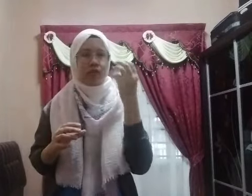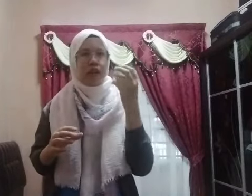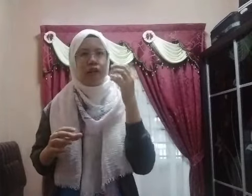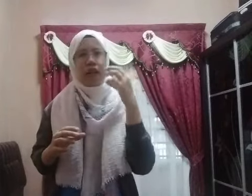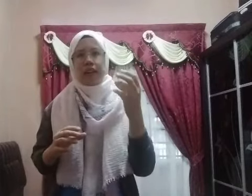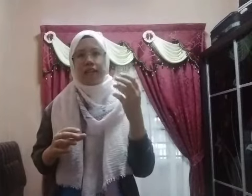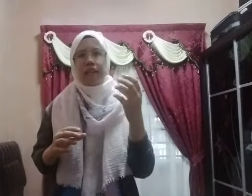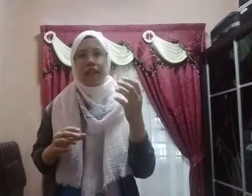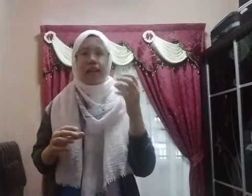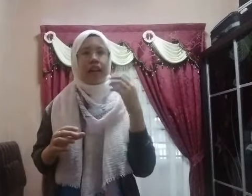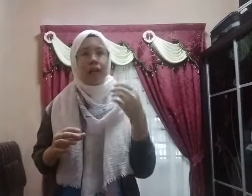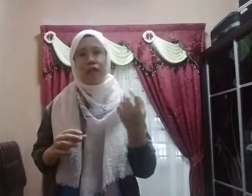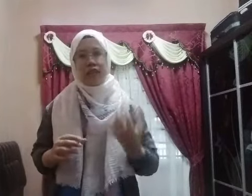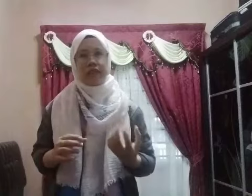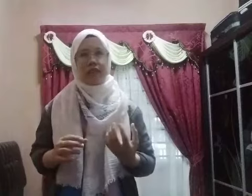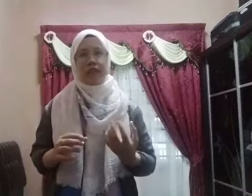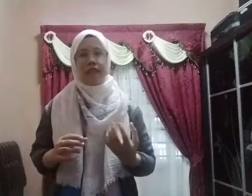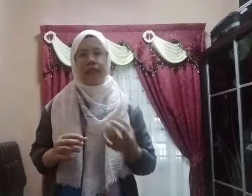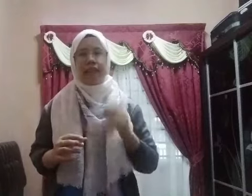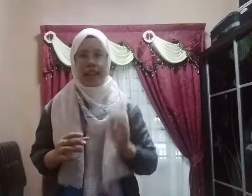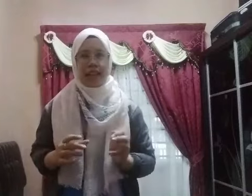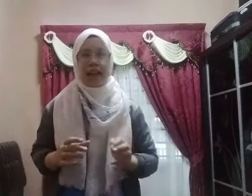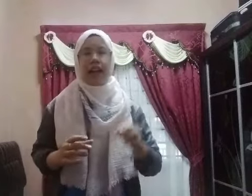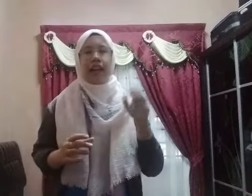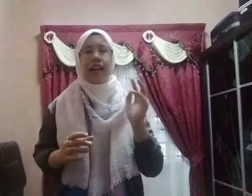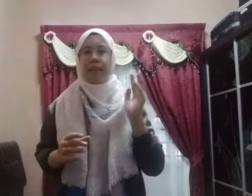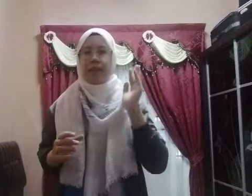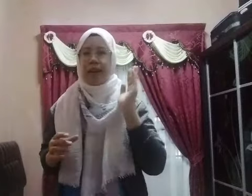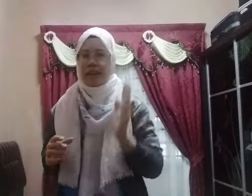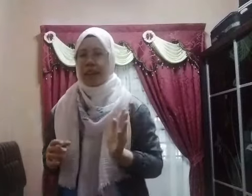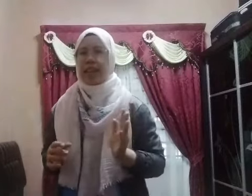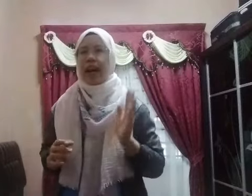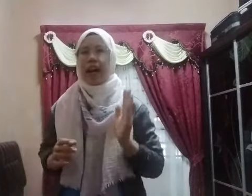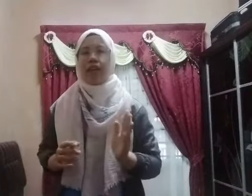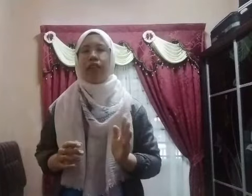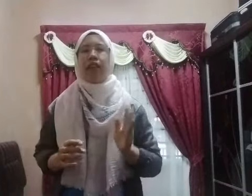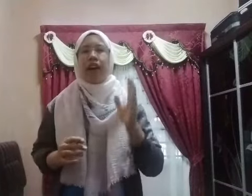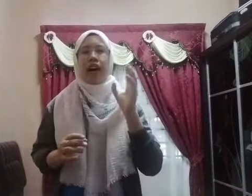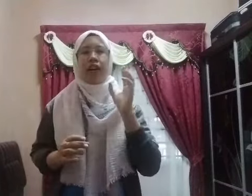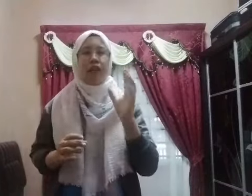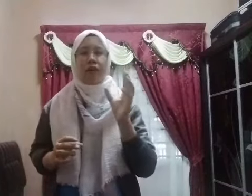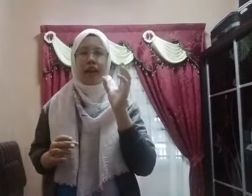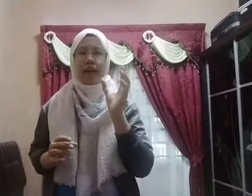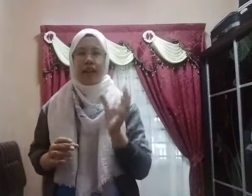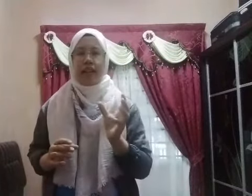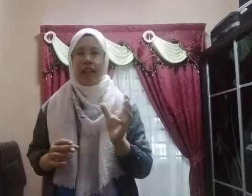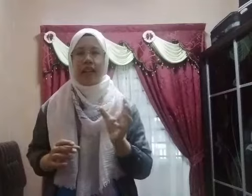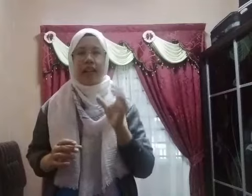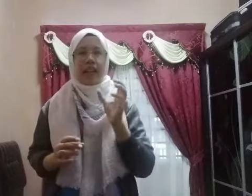kebocoran flux dekat dalam motor kita tu. Jadi adalah lebih baiknya kalau ruang udara ni